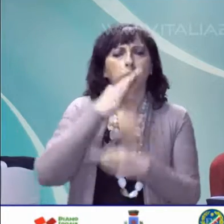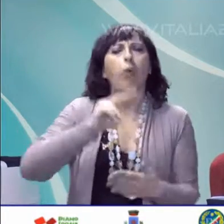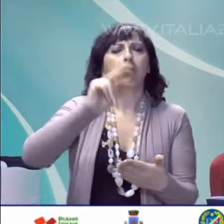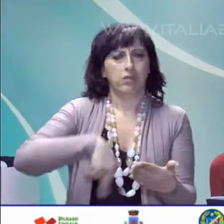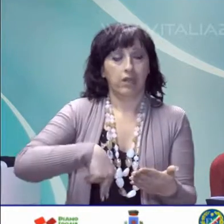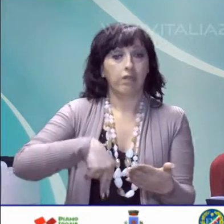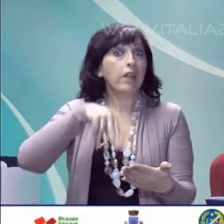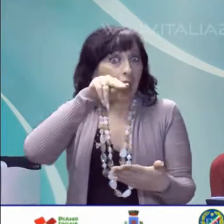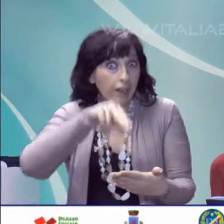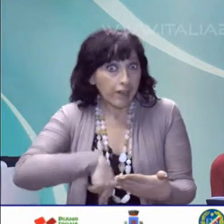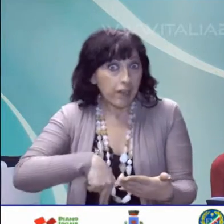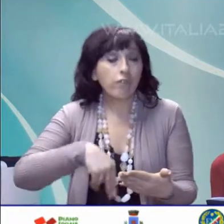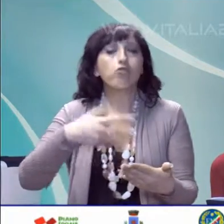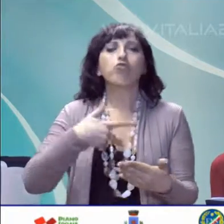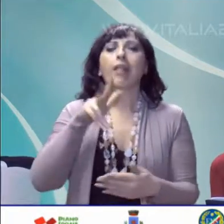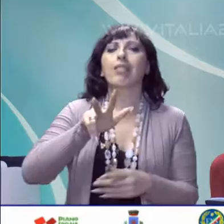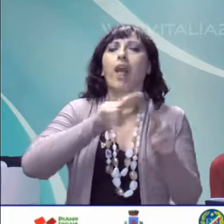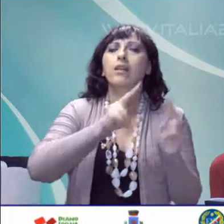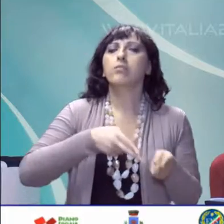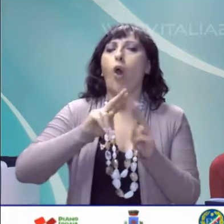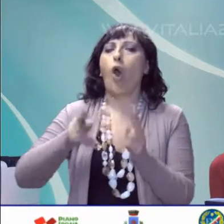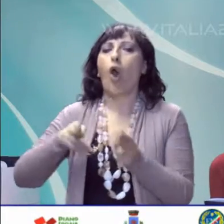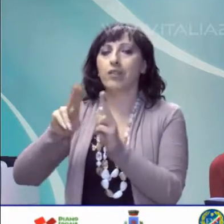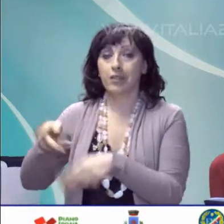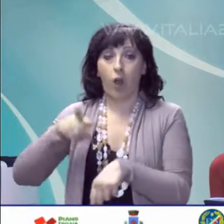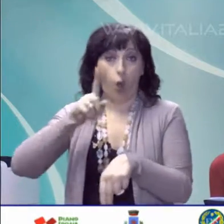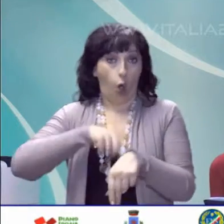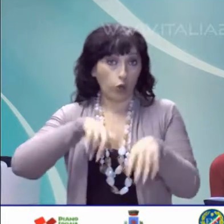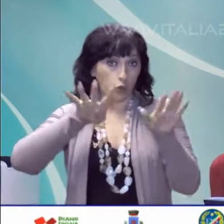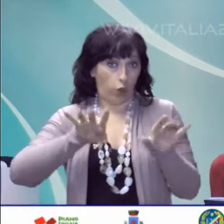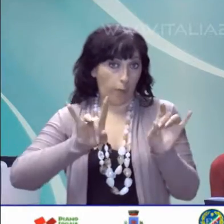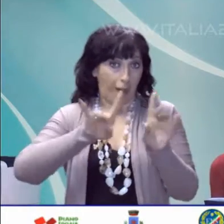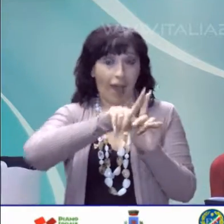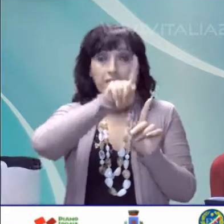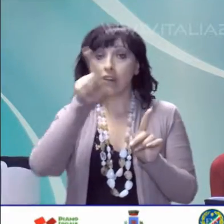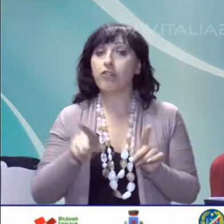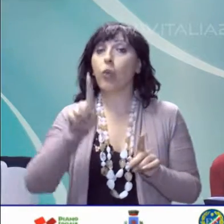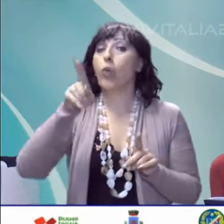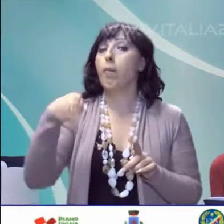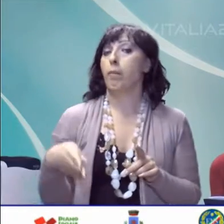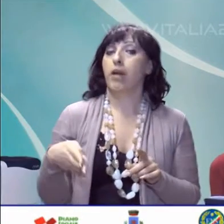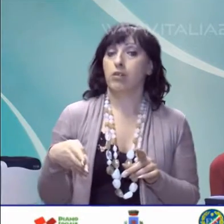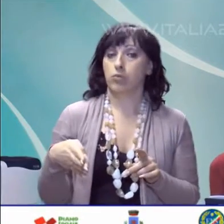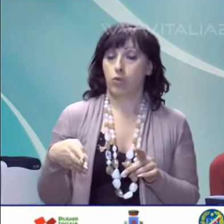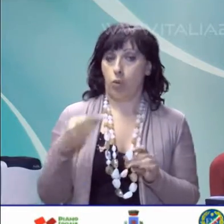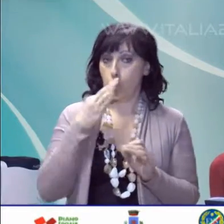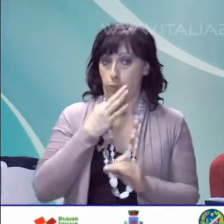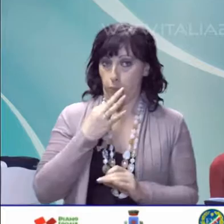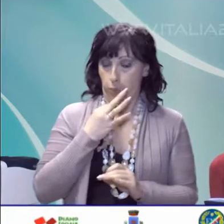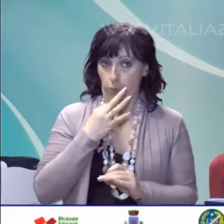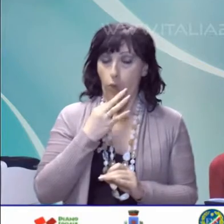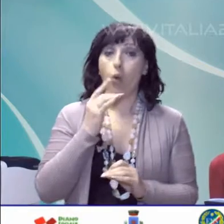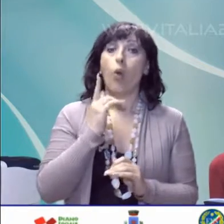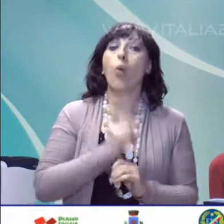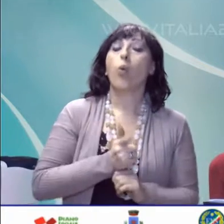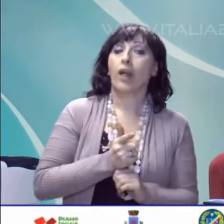Per iscriversi sono attivi 3 sportelli, a partire dalle ore 9 fino alle ore 13:30. Il